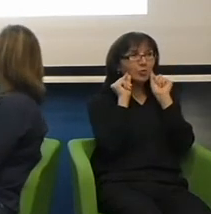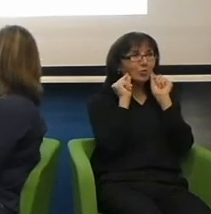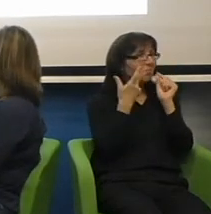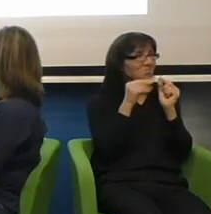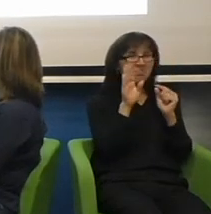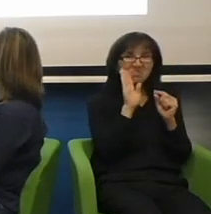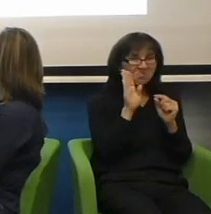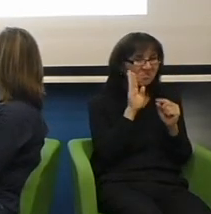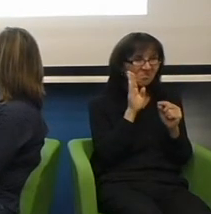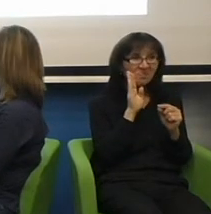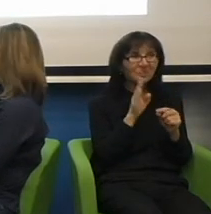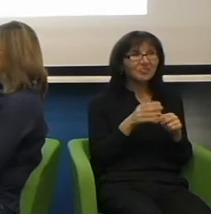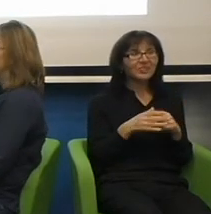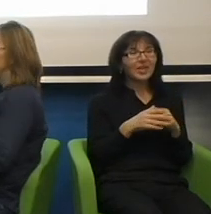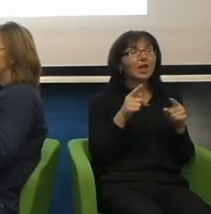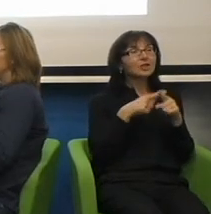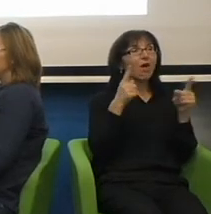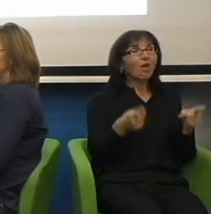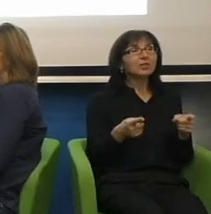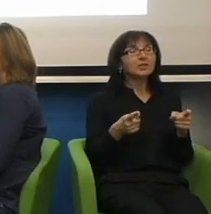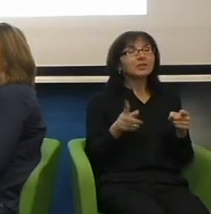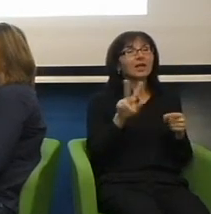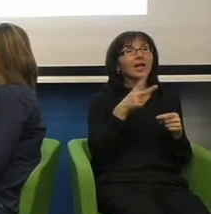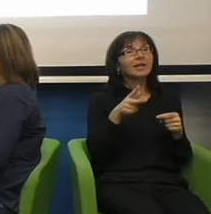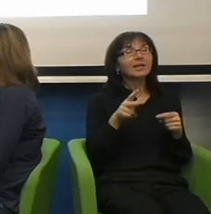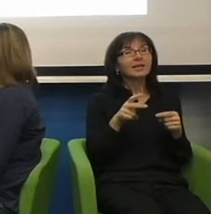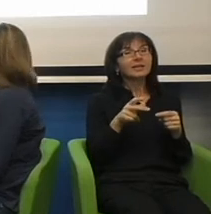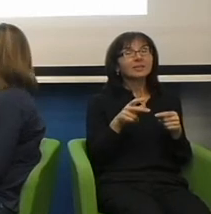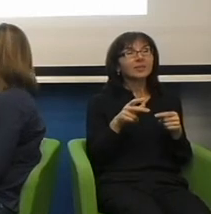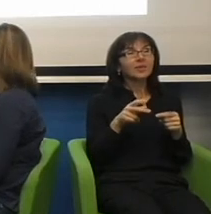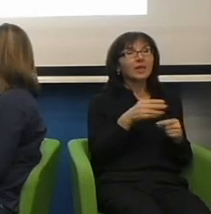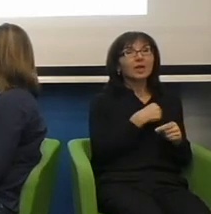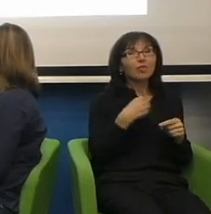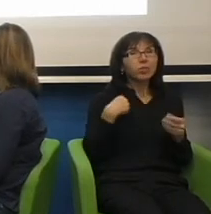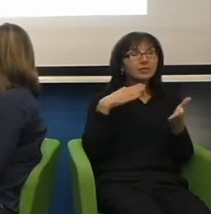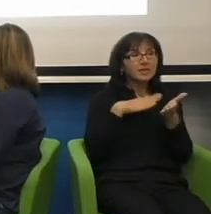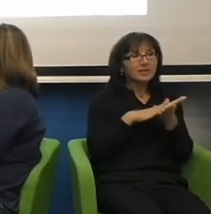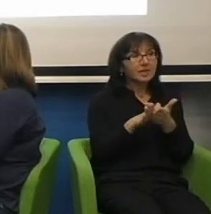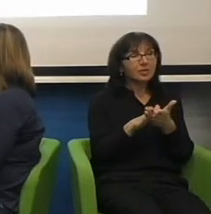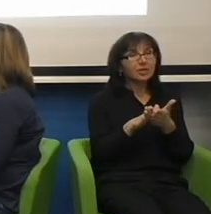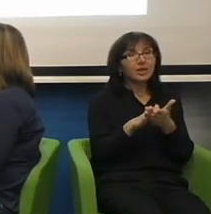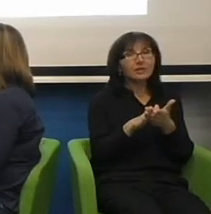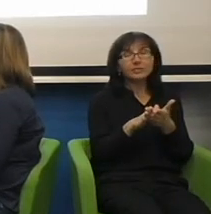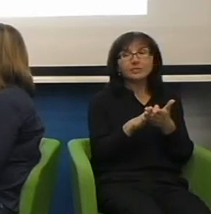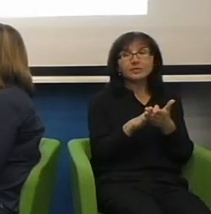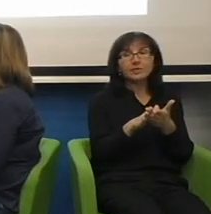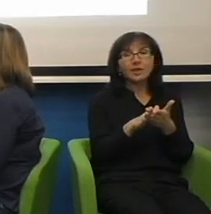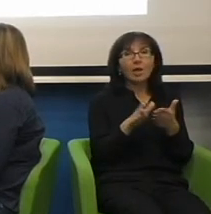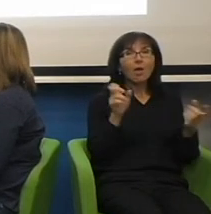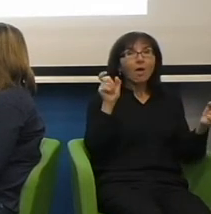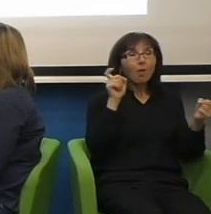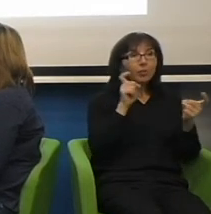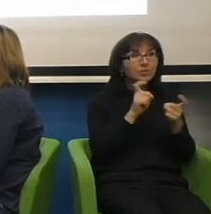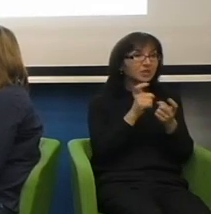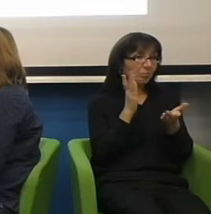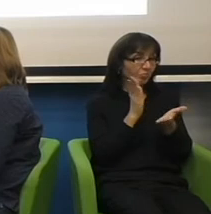Naprawdę. To jest okres, kiedy w Polsce zaczyna się, znaczy opozycja zaczyna się formować trochę wcześniej,